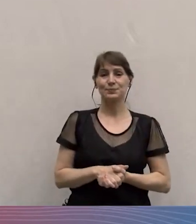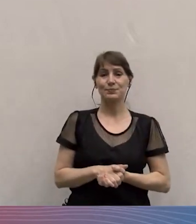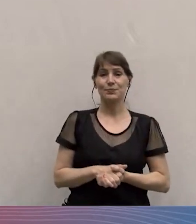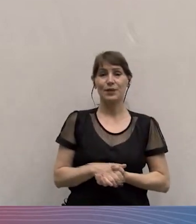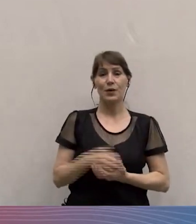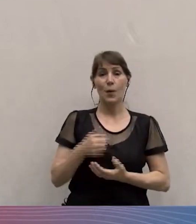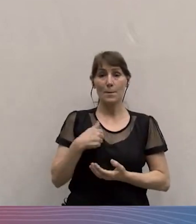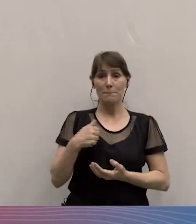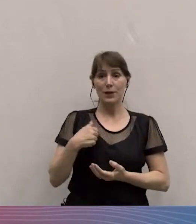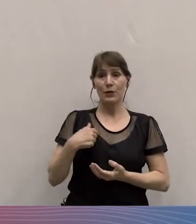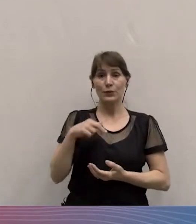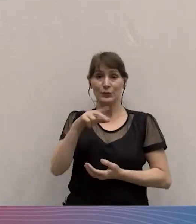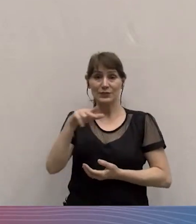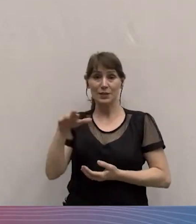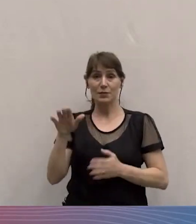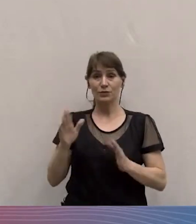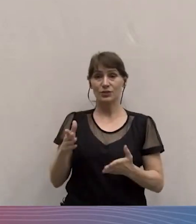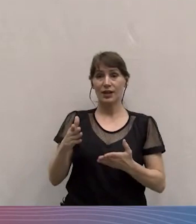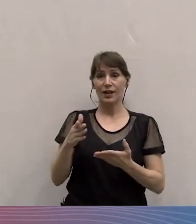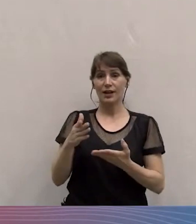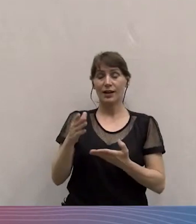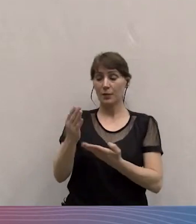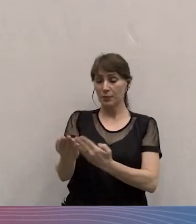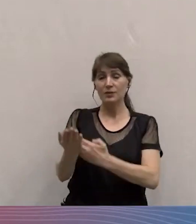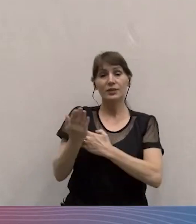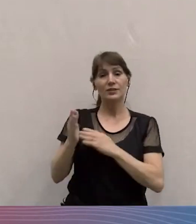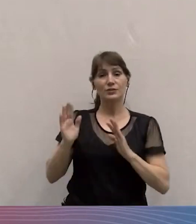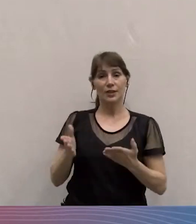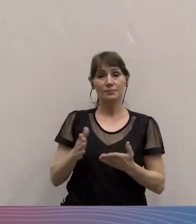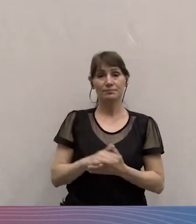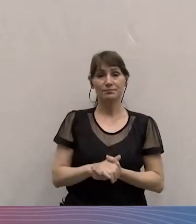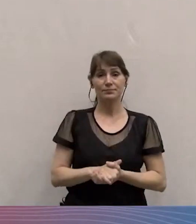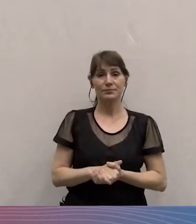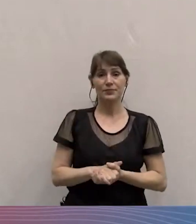Irmãos, alguns irmãos, os cooperadores falaram que eu